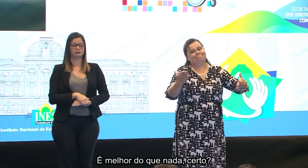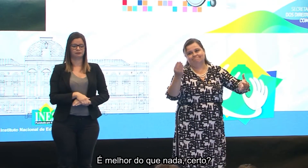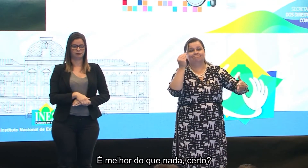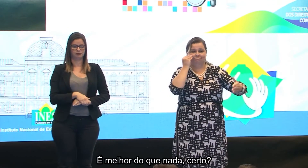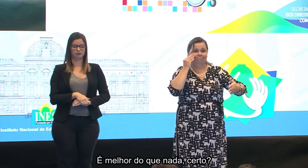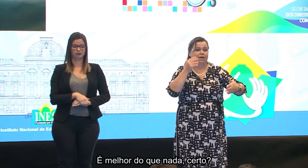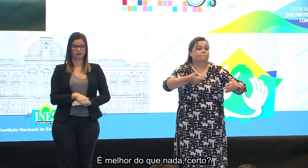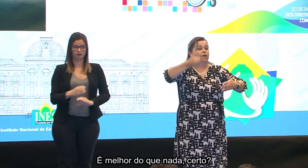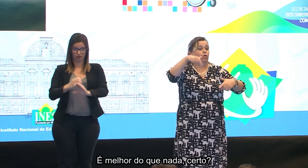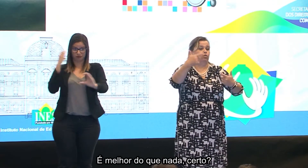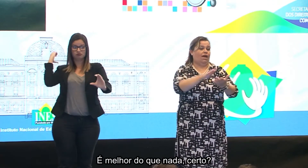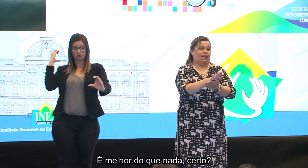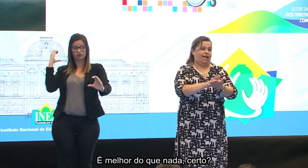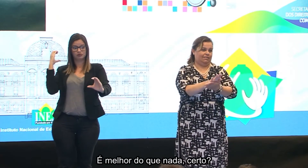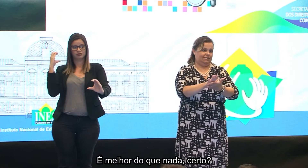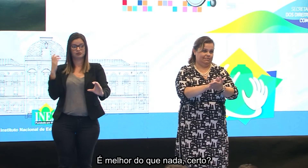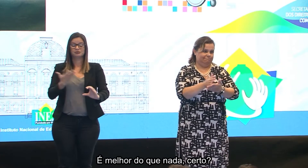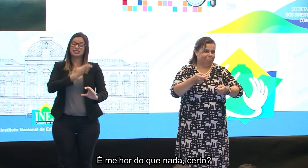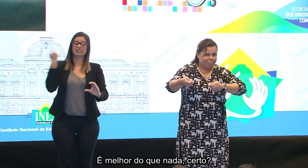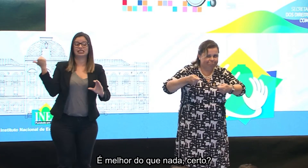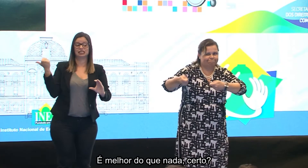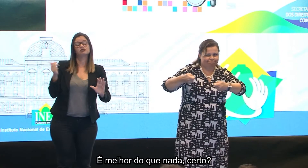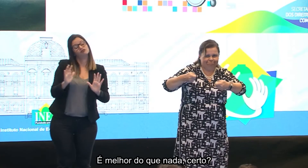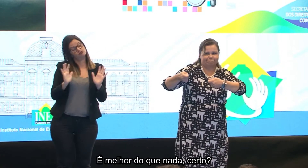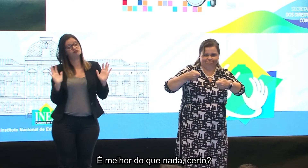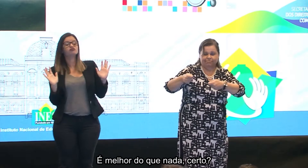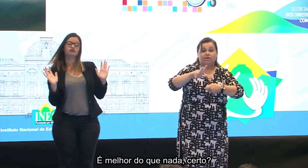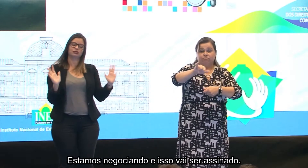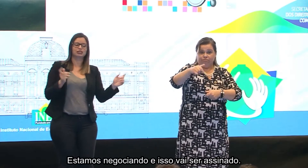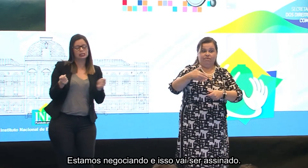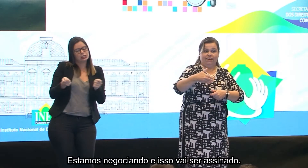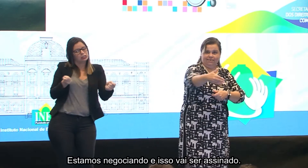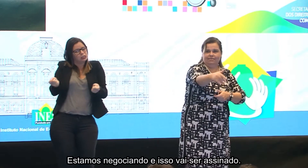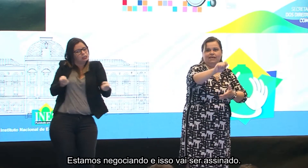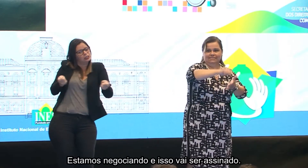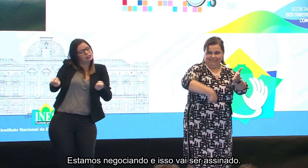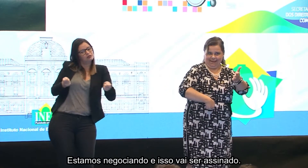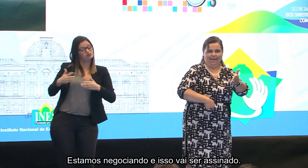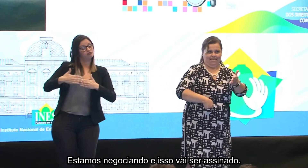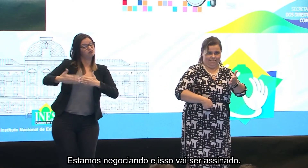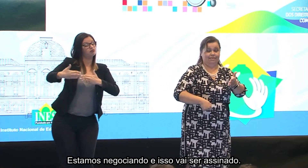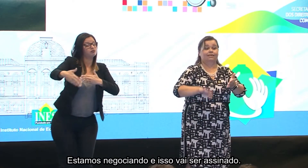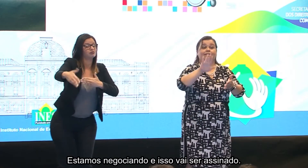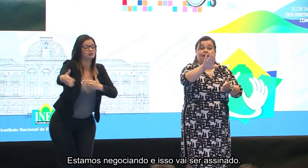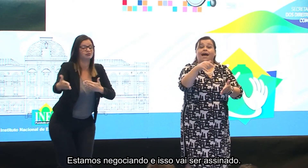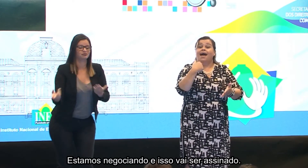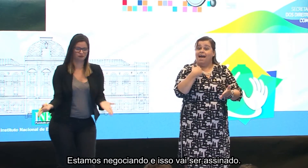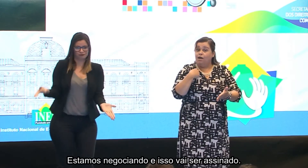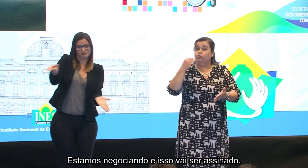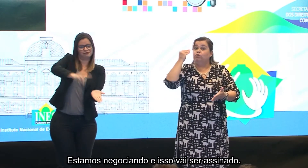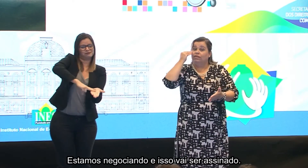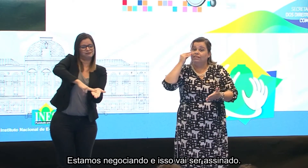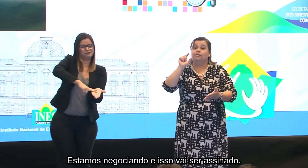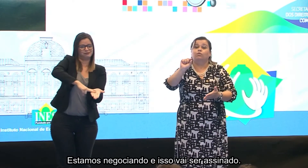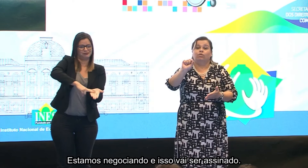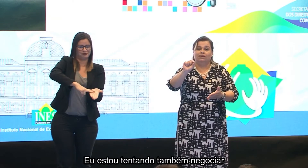Então, para ônibus, então, é melhor do que nada, certo? Estamos negociando e isso vai ser assinado. Eu